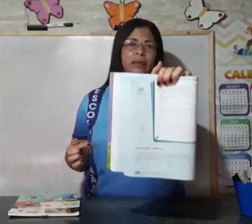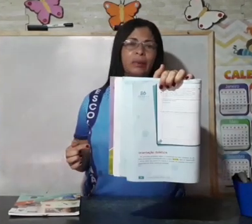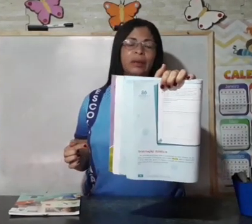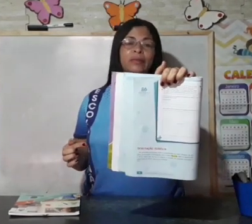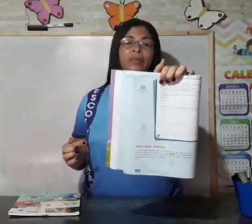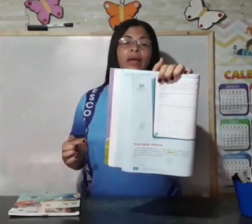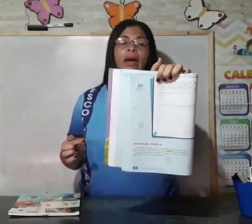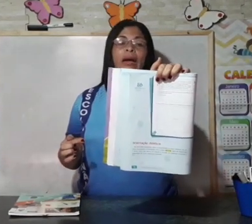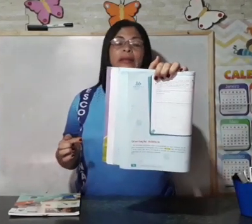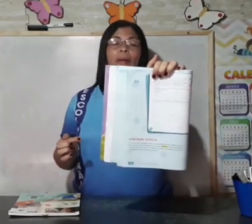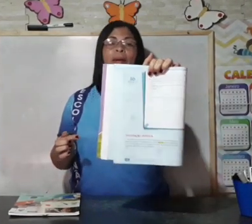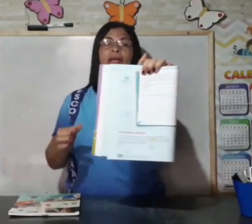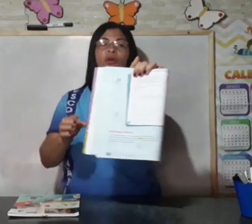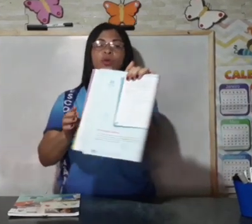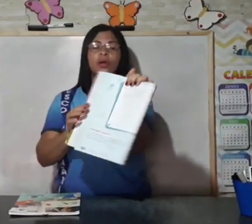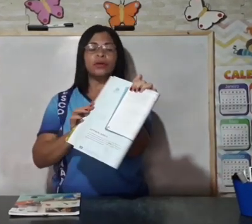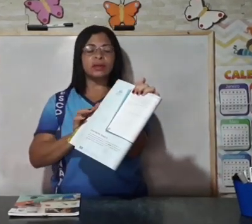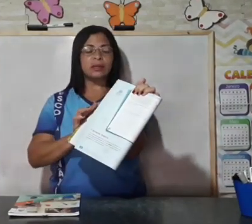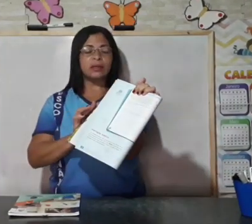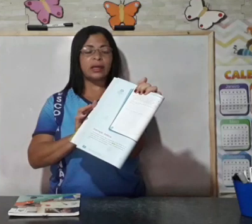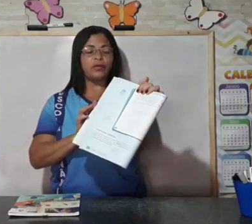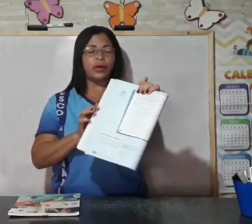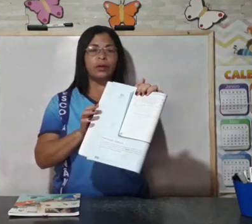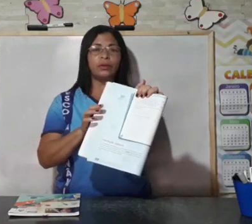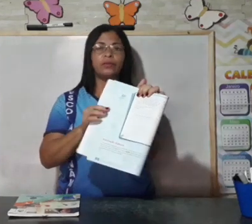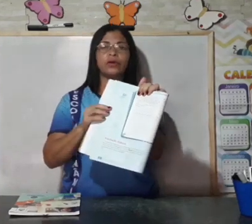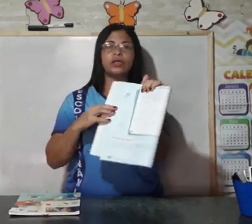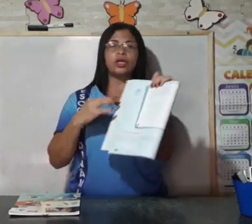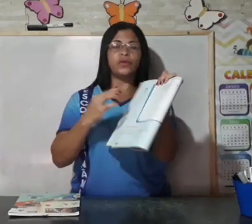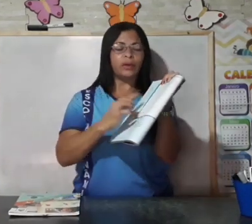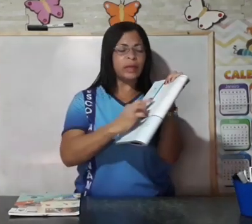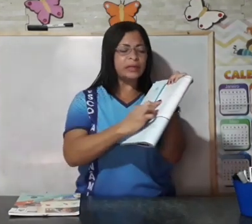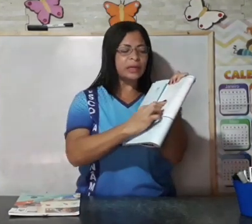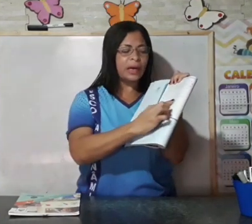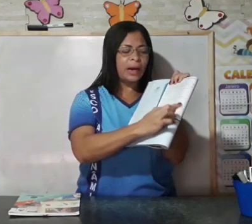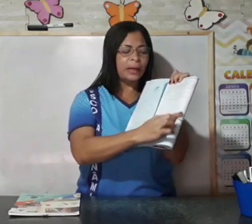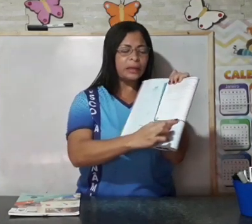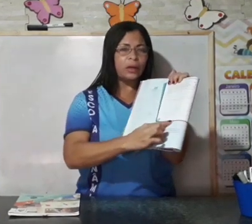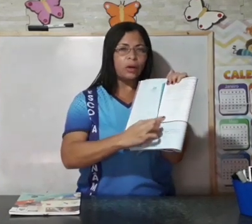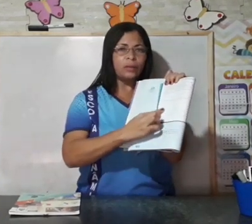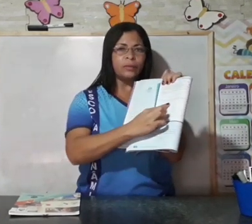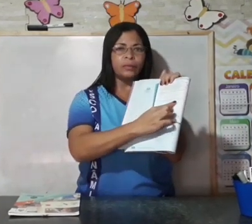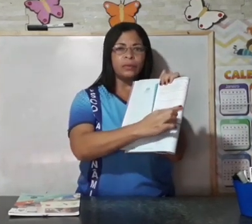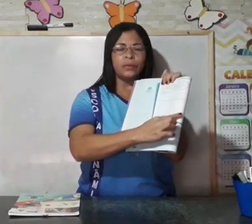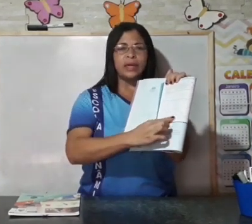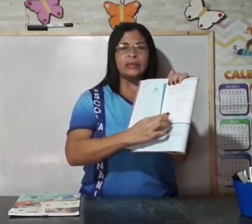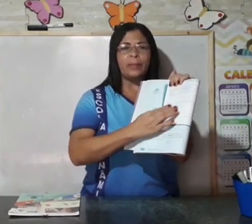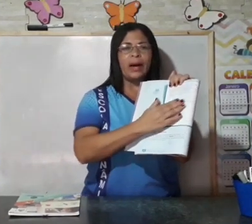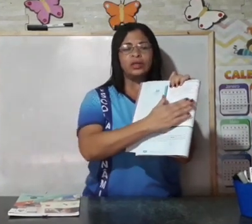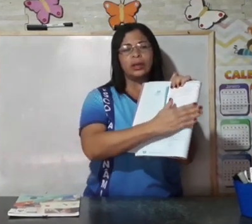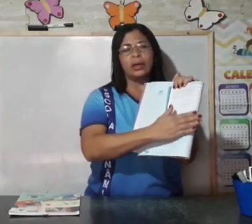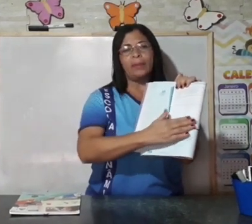acima? Dependendo do que vocês escreveram, vocês vão desenhar aqui, ó, nessa parte aqui